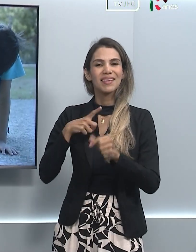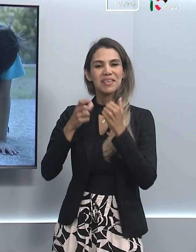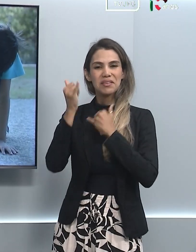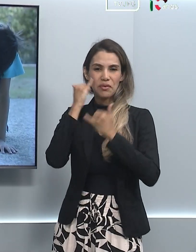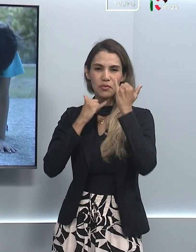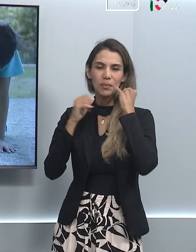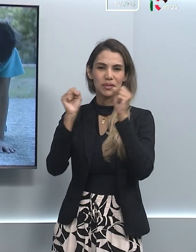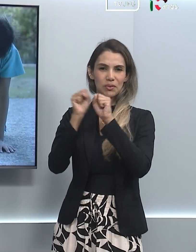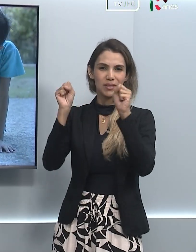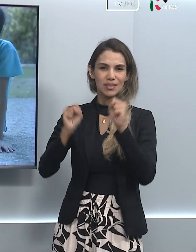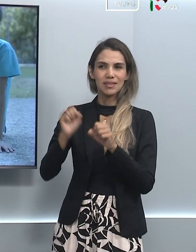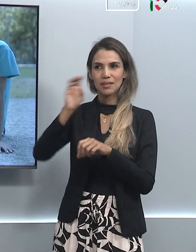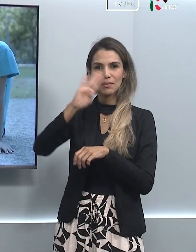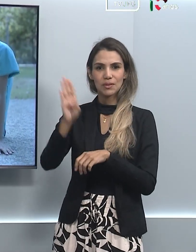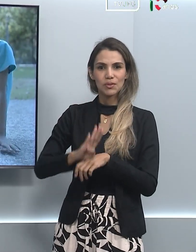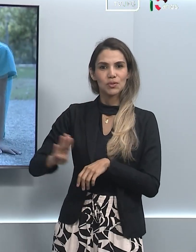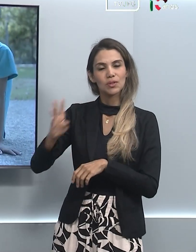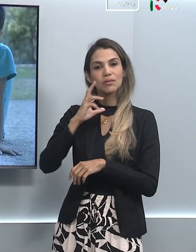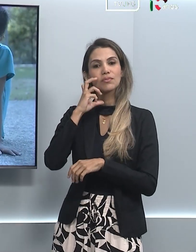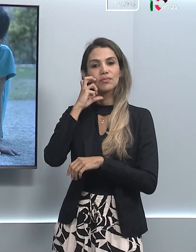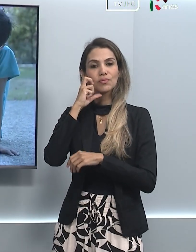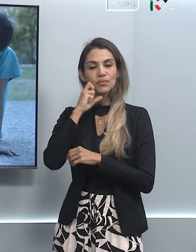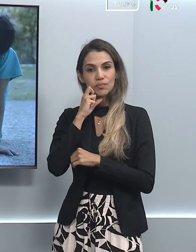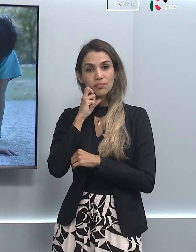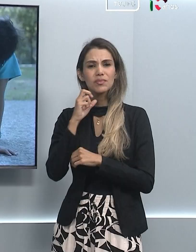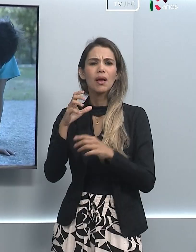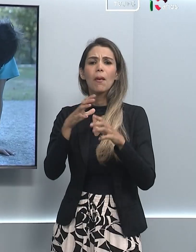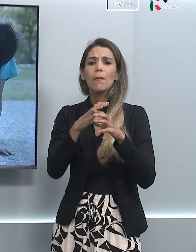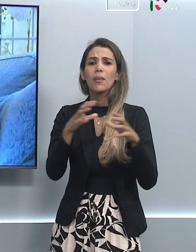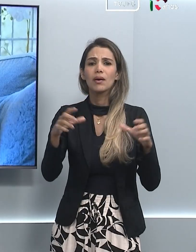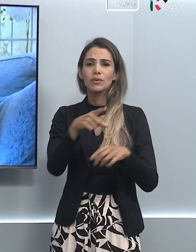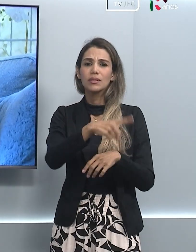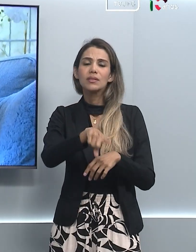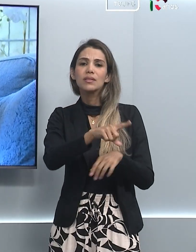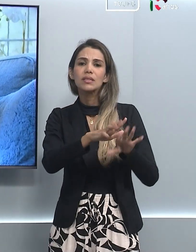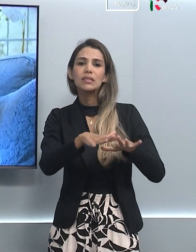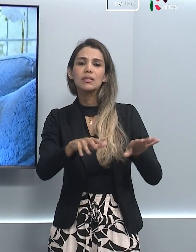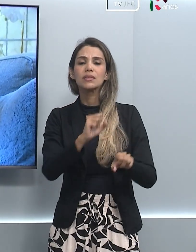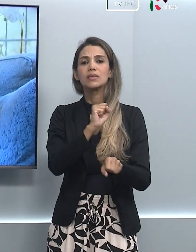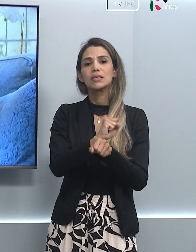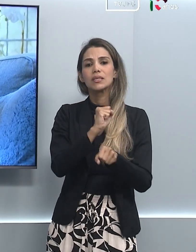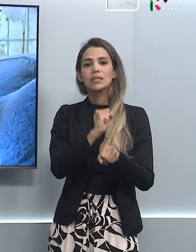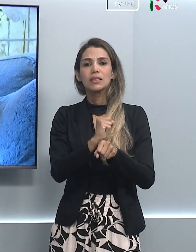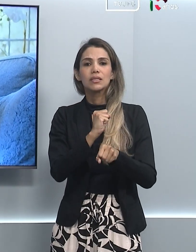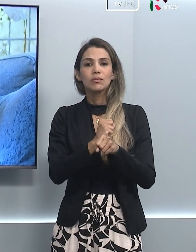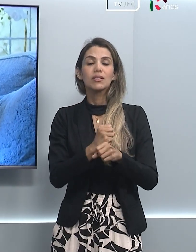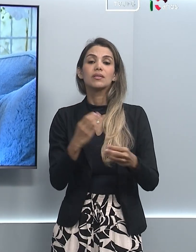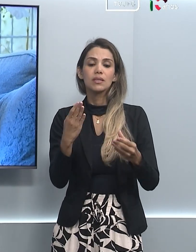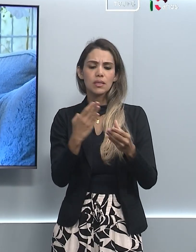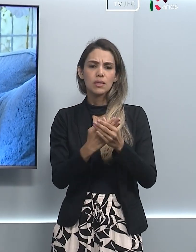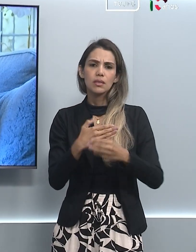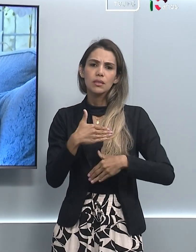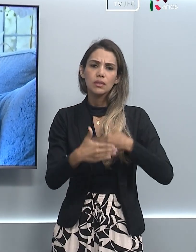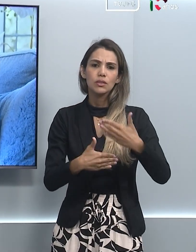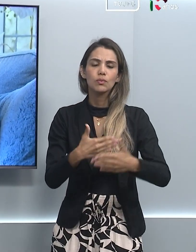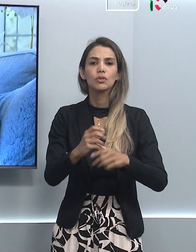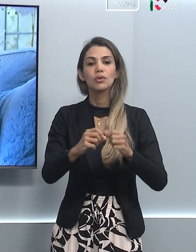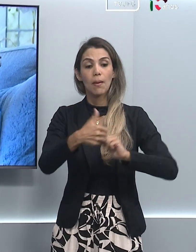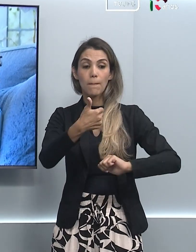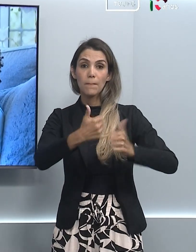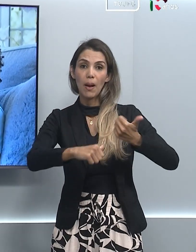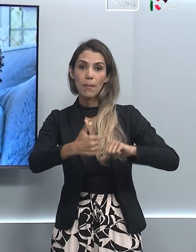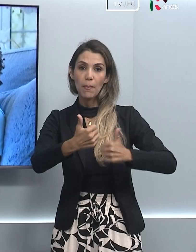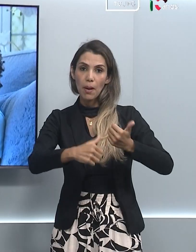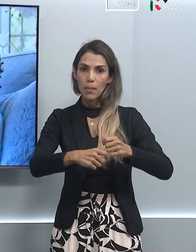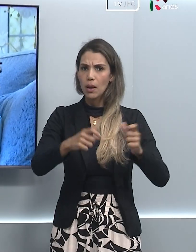Nacional de Adoção e Acolhimento, a grande maioria aguarda o processo que avalia a possibilidade